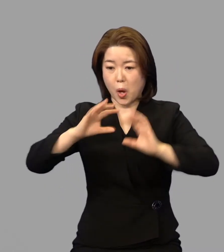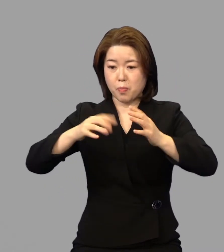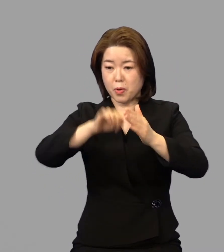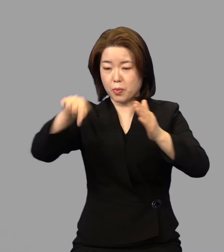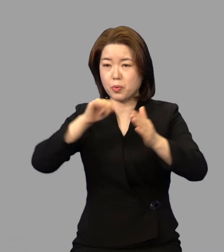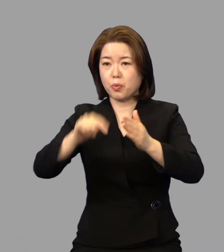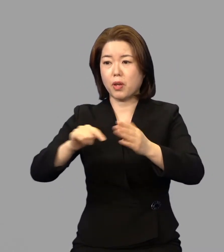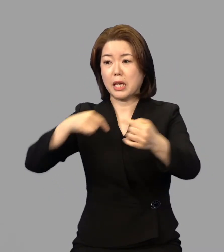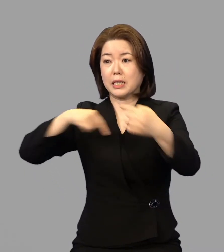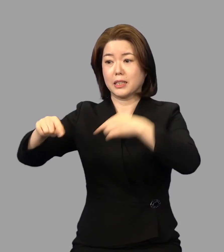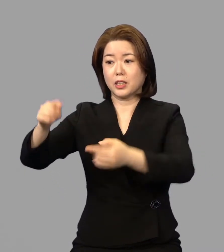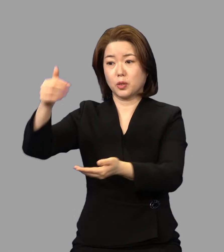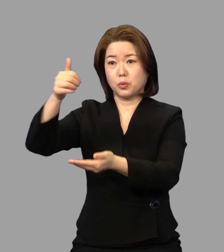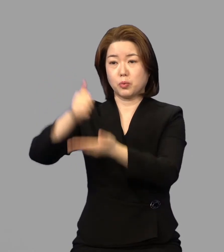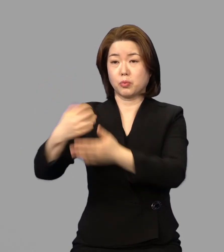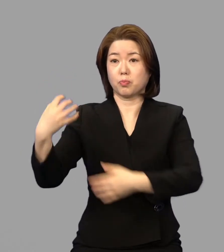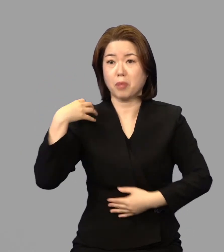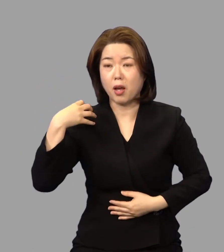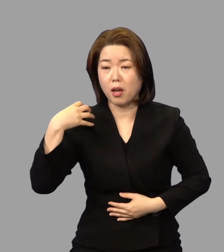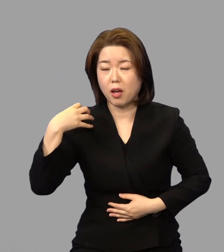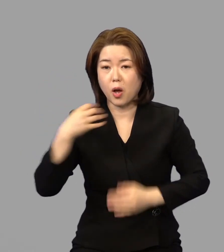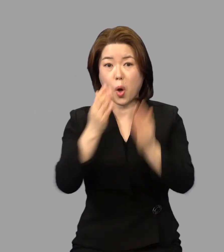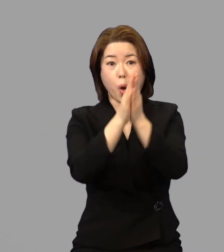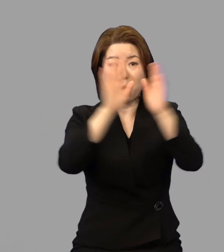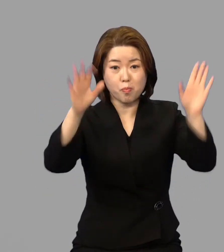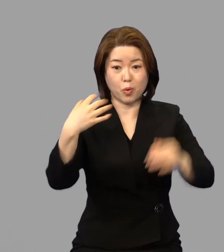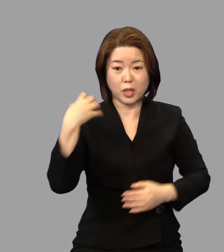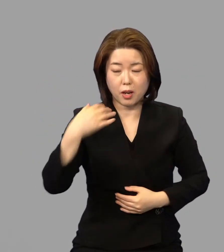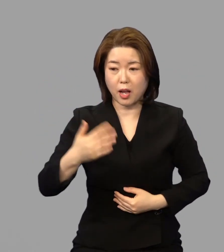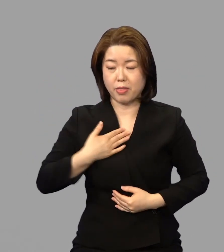됐습니다. 모세가 하던 역할을 자기가 해야 돼요.